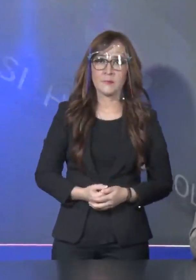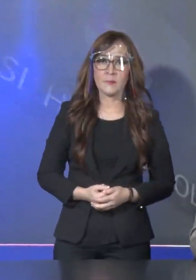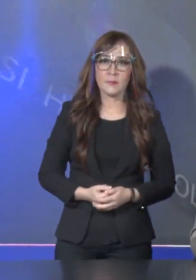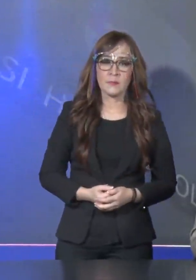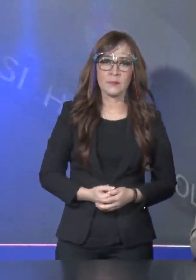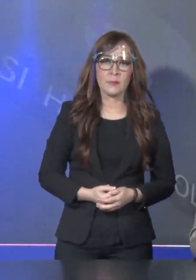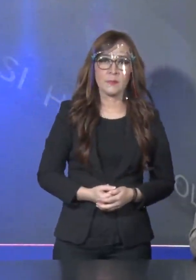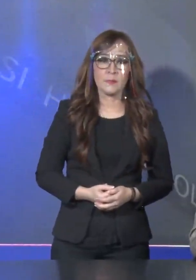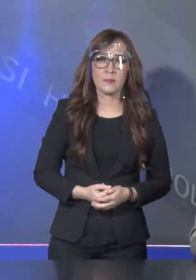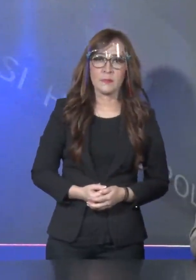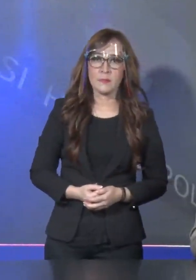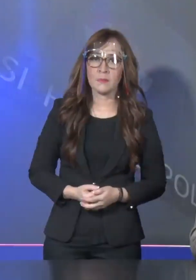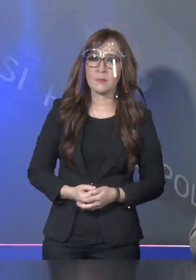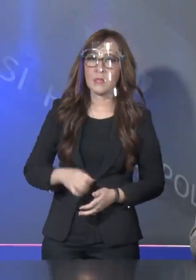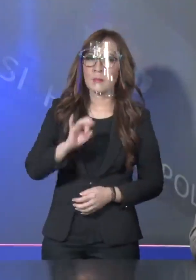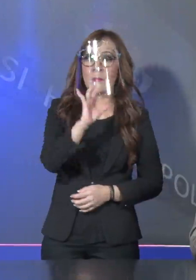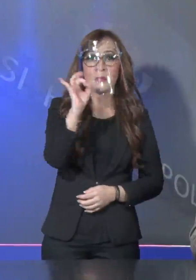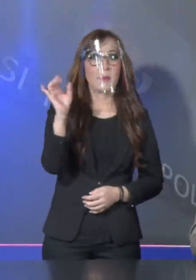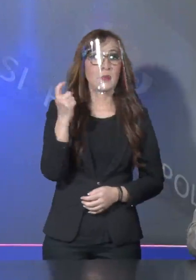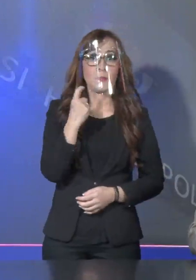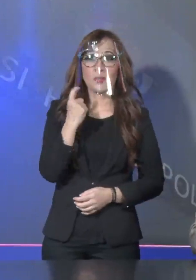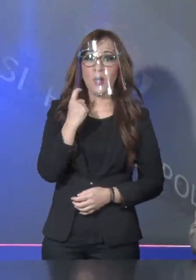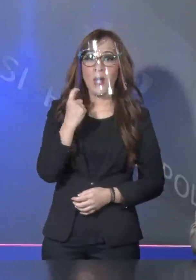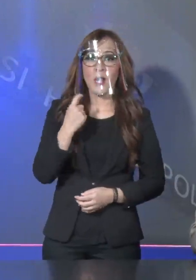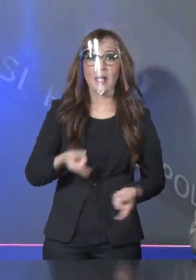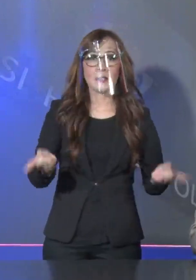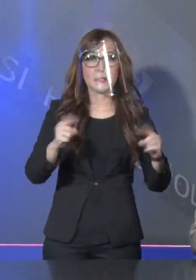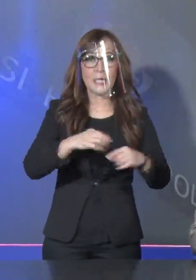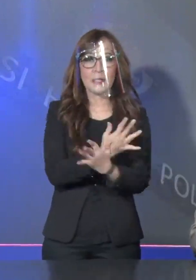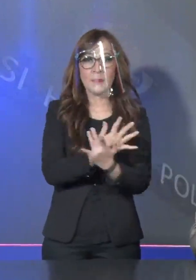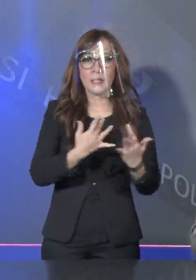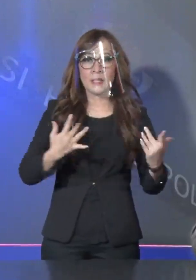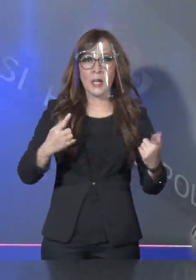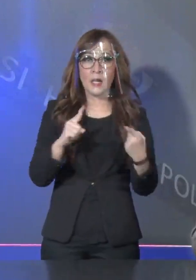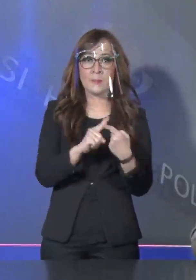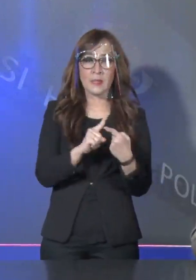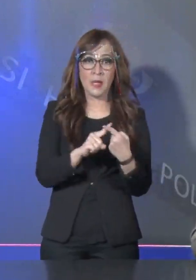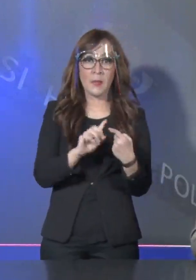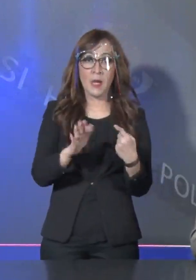Tentunya hal-hal yang terjadi di masyarakat. Yang pertama,